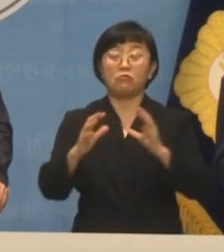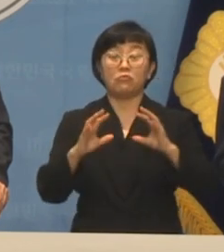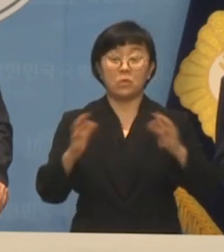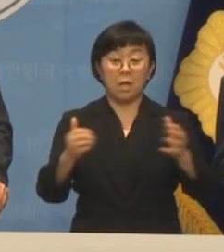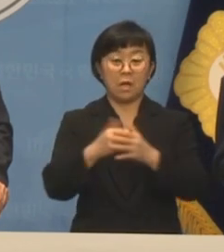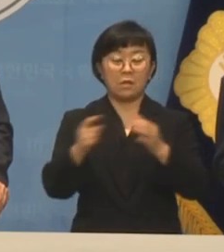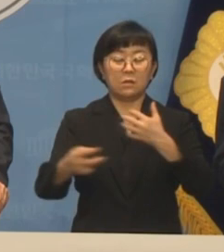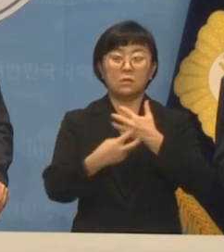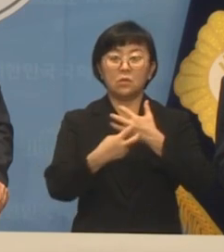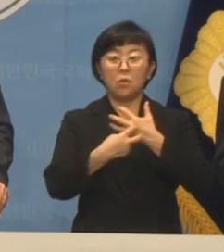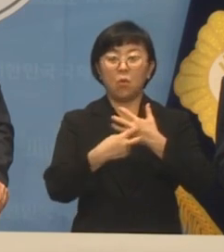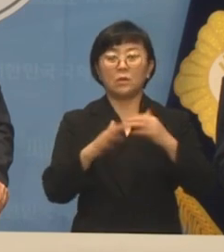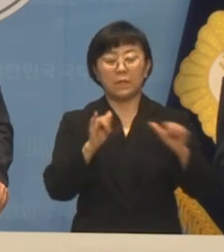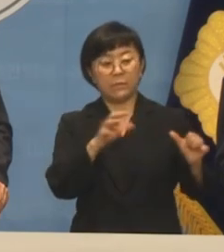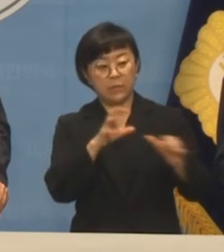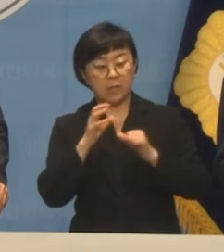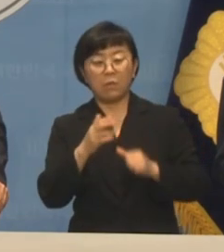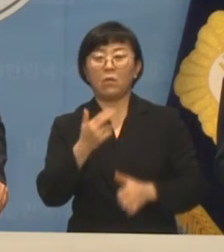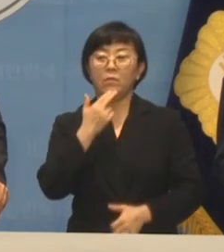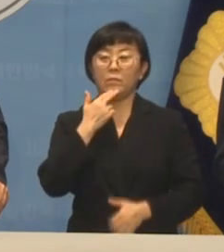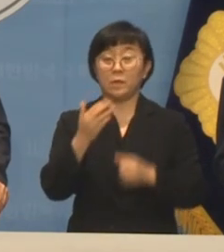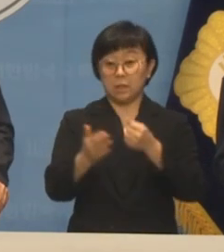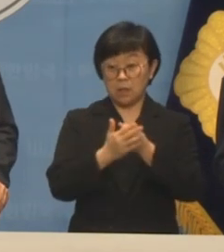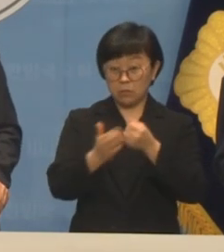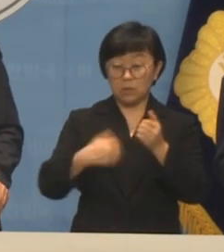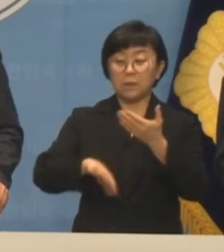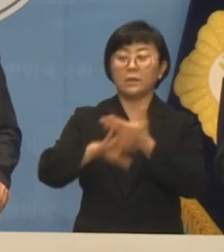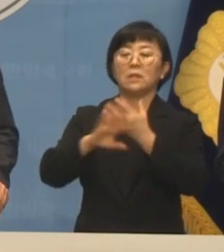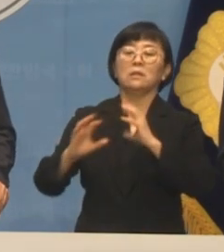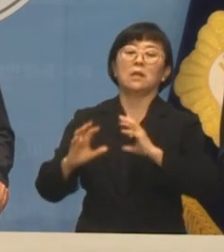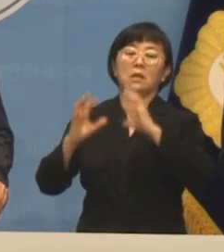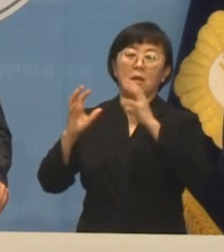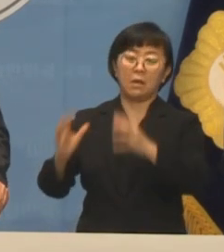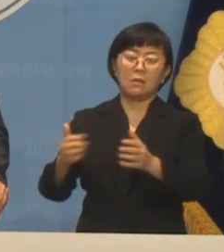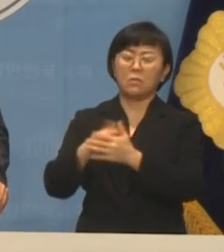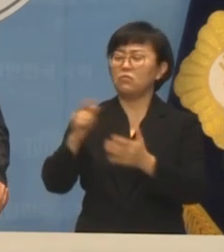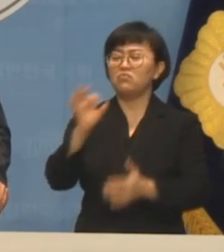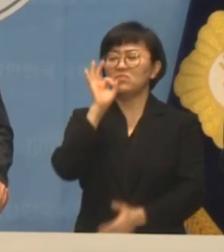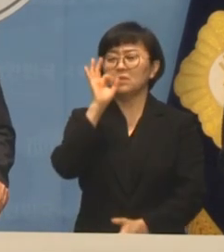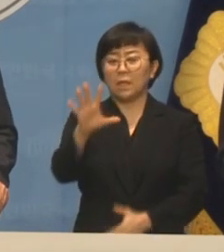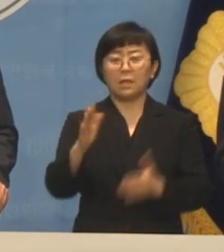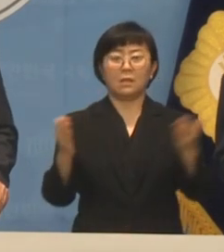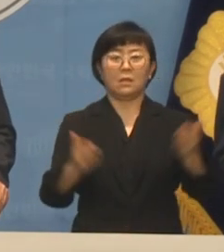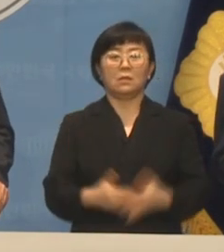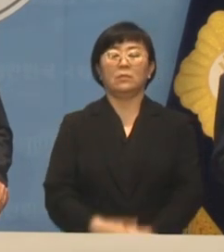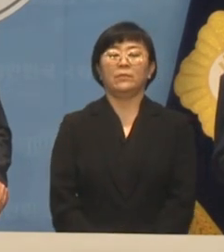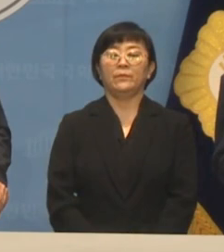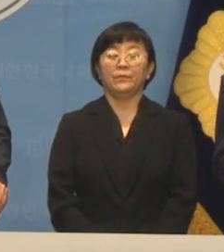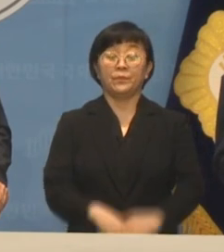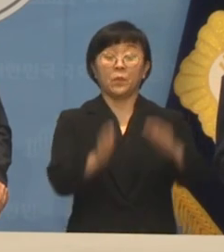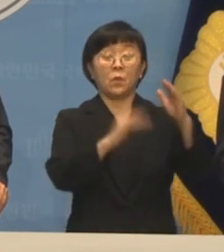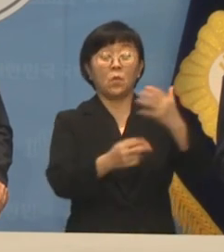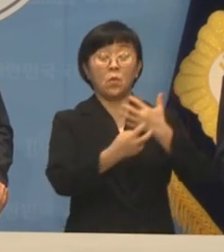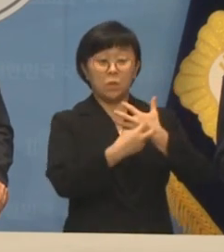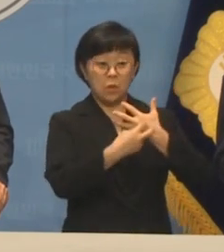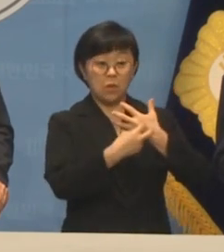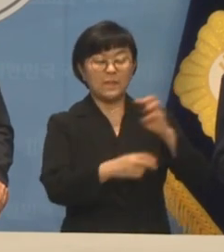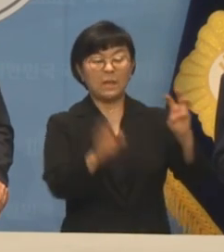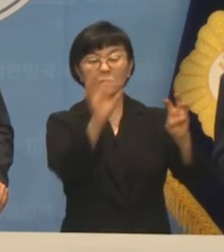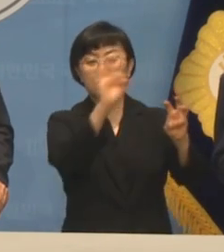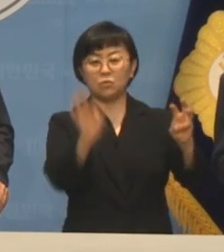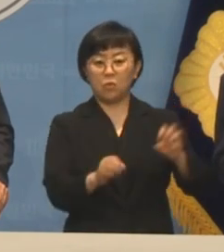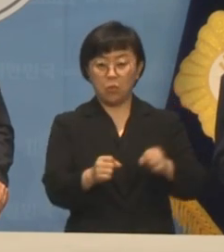의료 자원이 없기 때문입니다. 다른 나라에서는 있을 수 없는 일입니다. 공공의료를 최소 30%